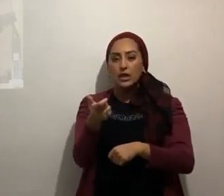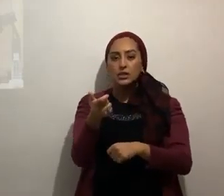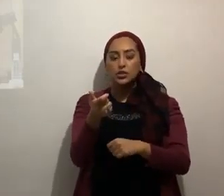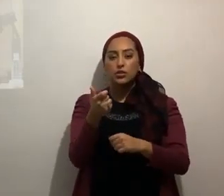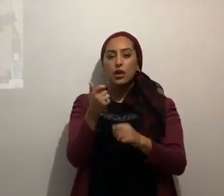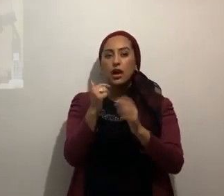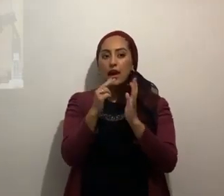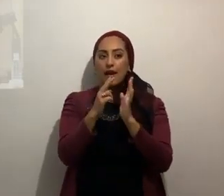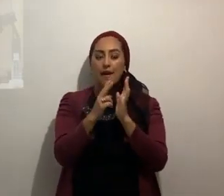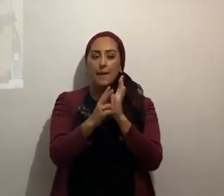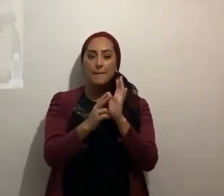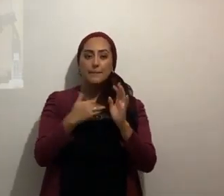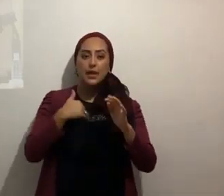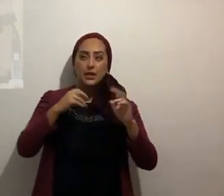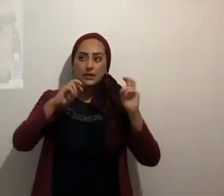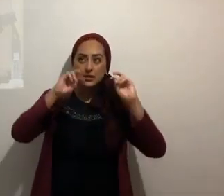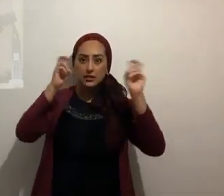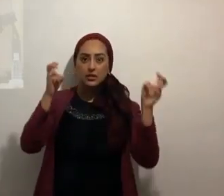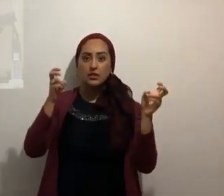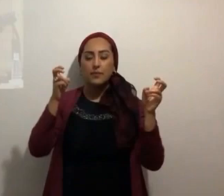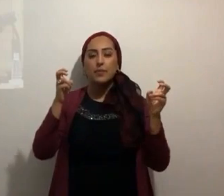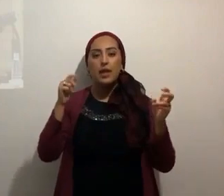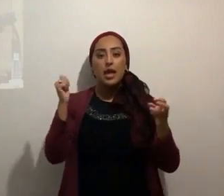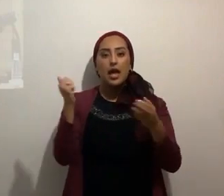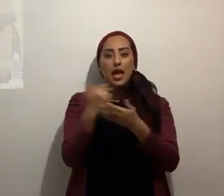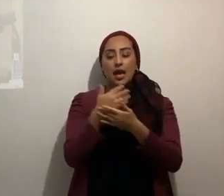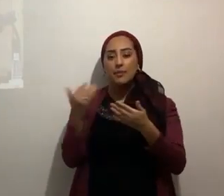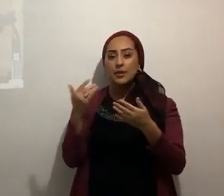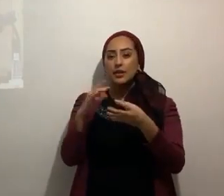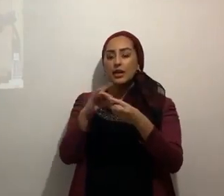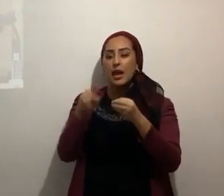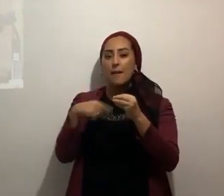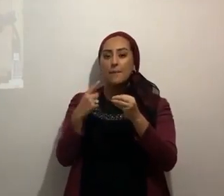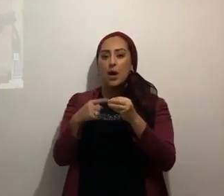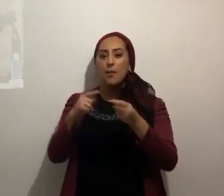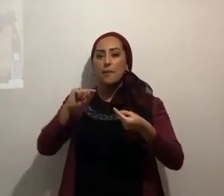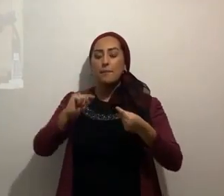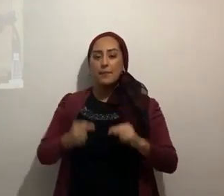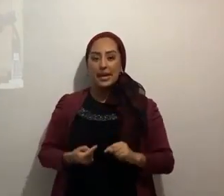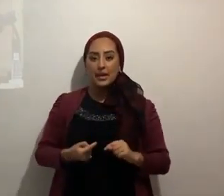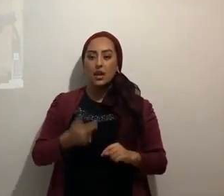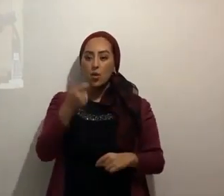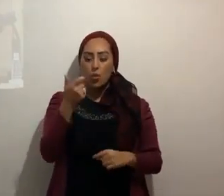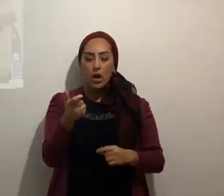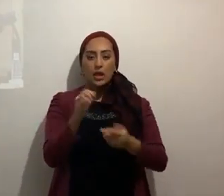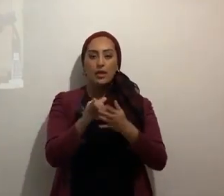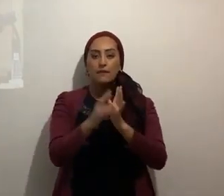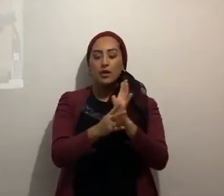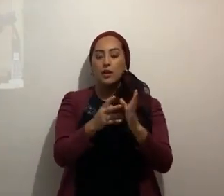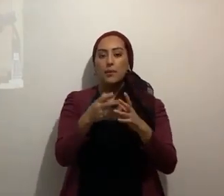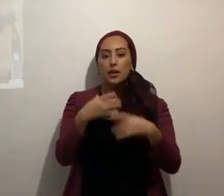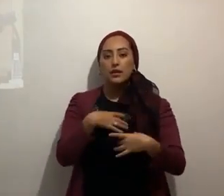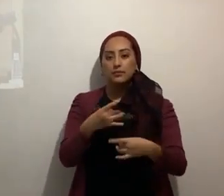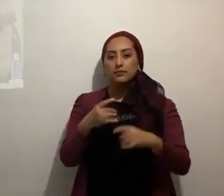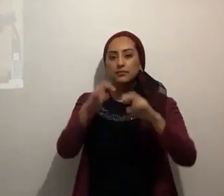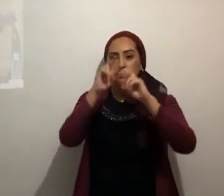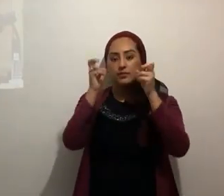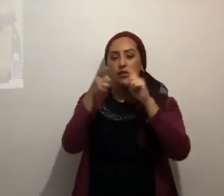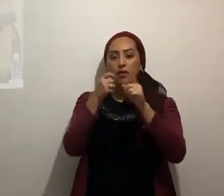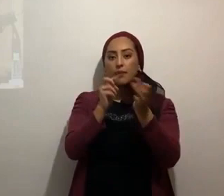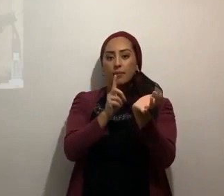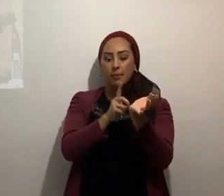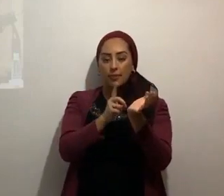revisar un tema que le titulé Todo sobre el dolor. Vean ese video, está interesante. Es un tema